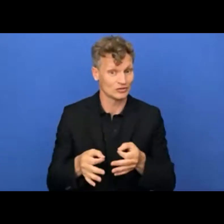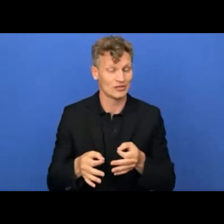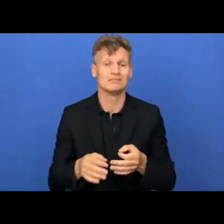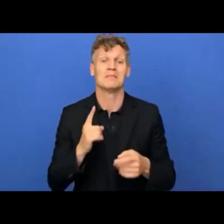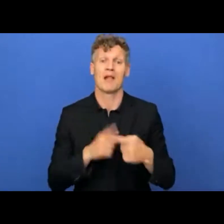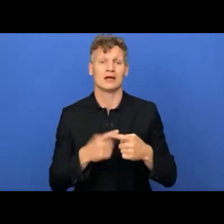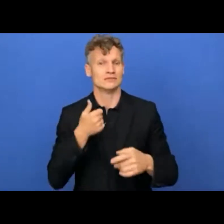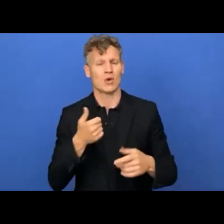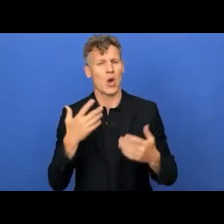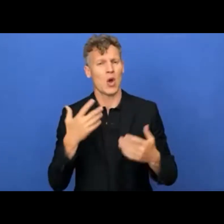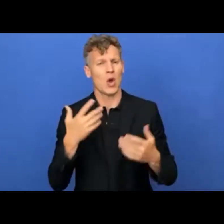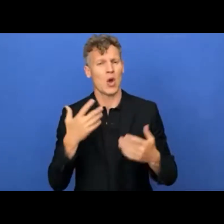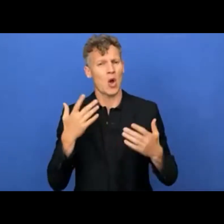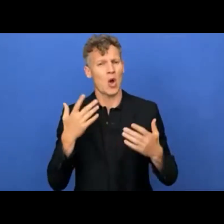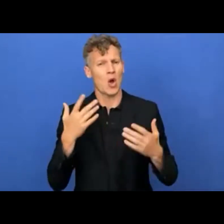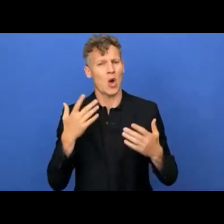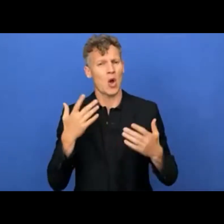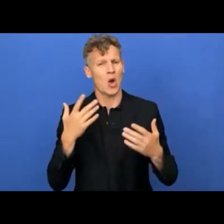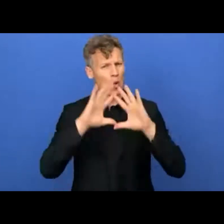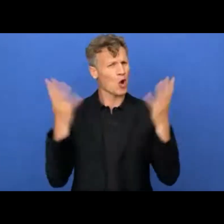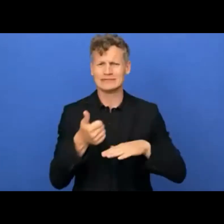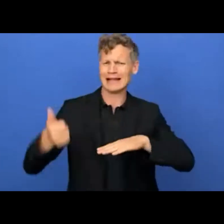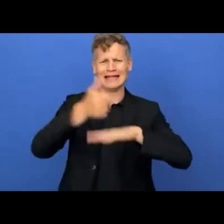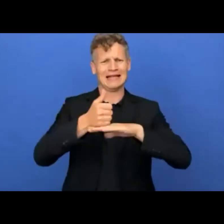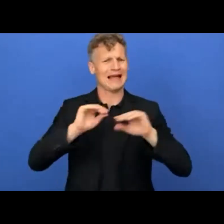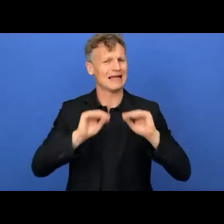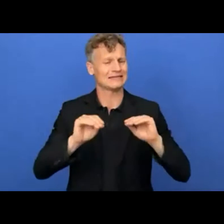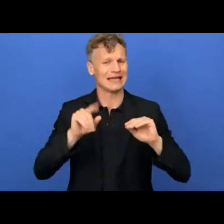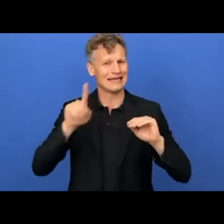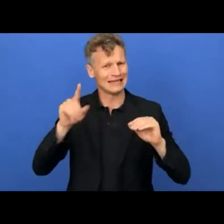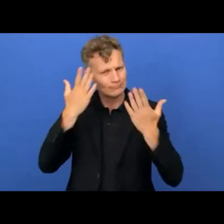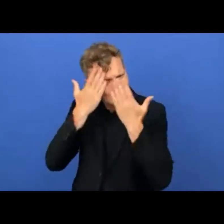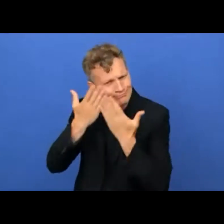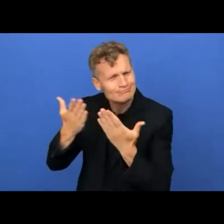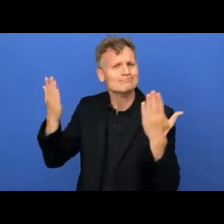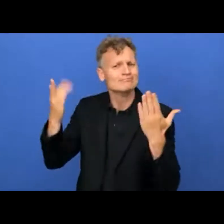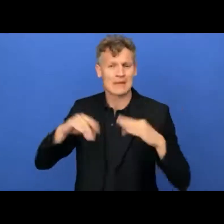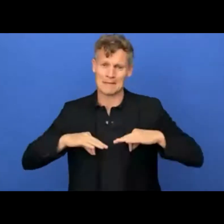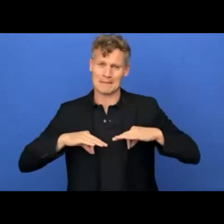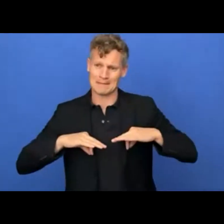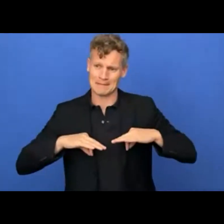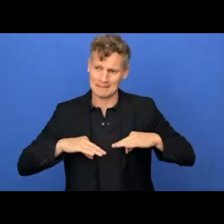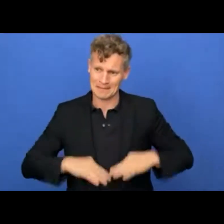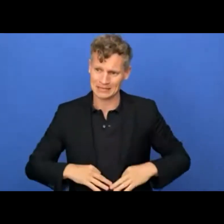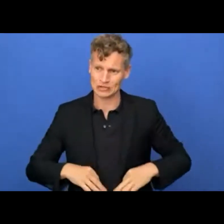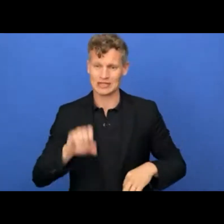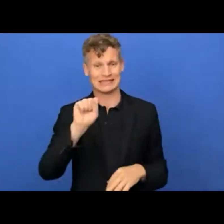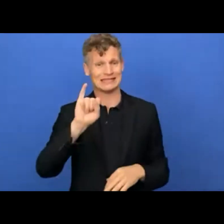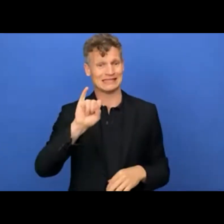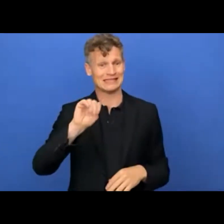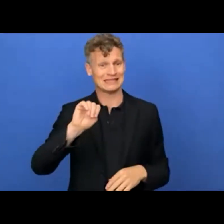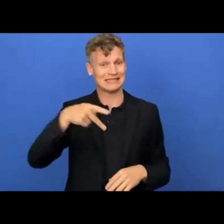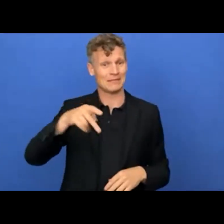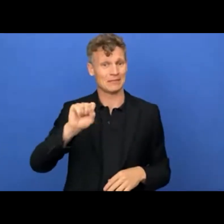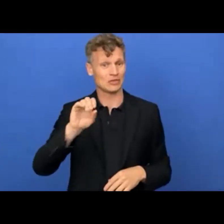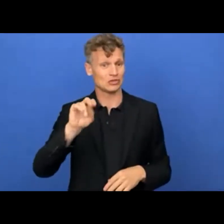et notamment de l'UPPE inclusive. C'est son